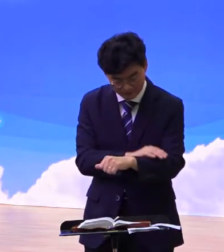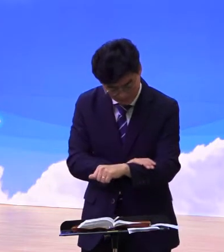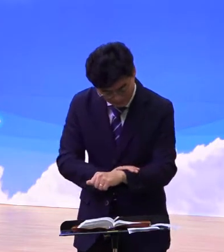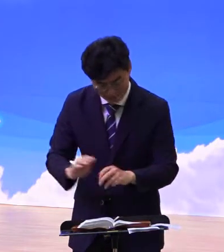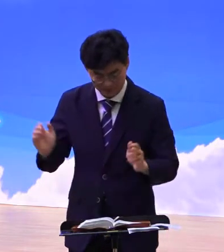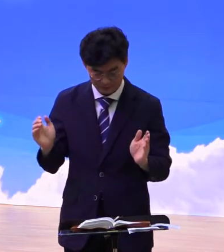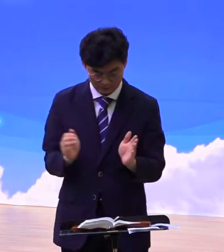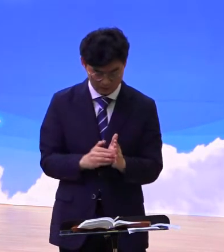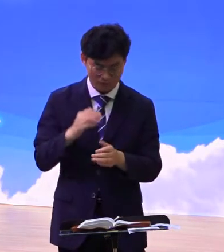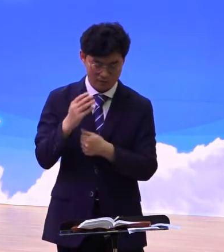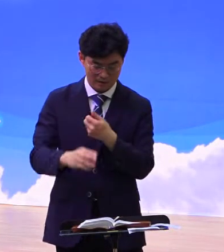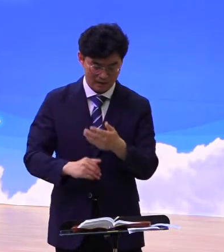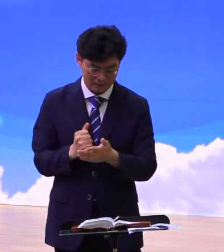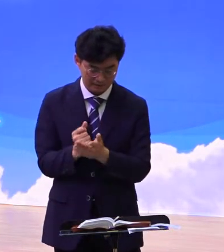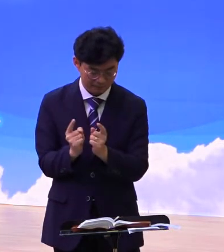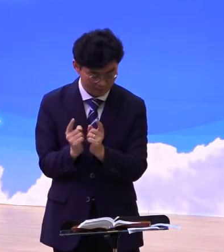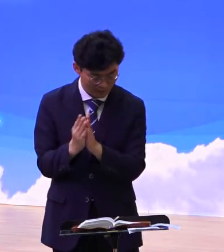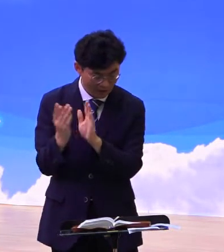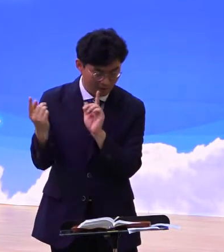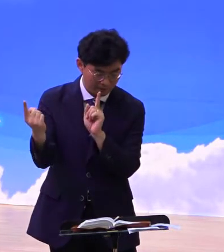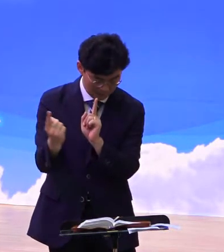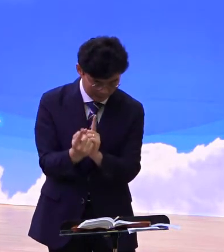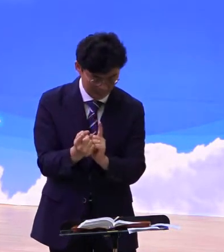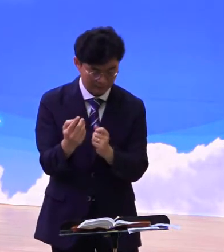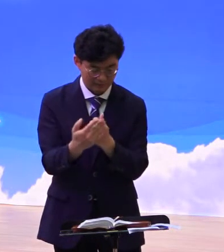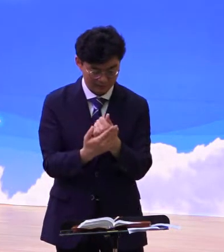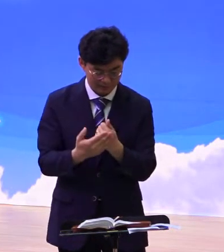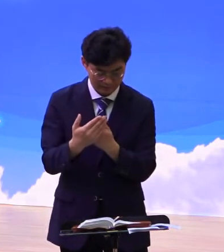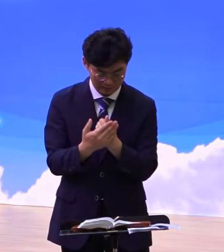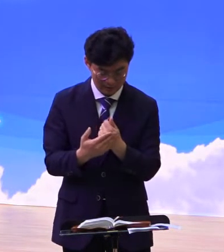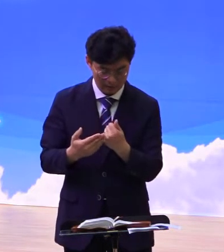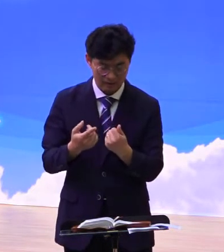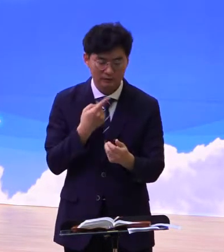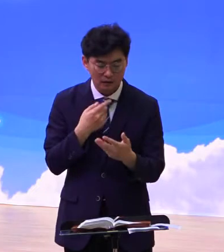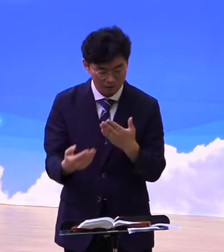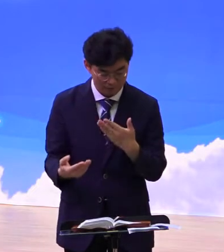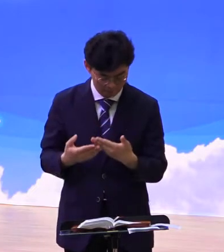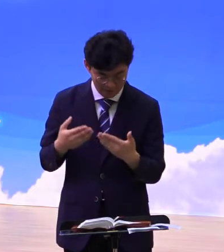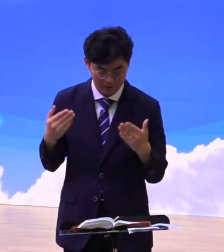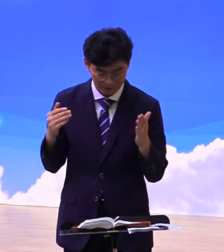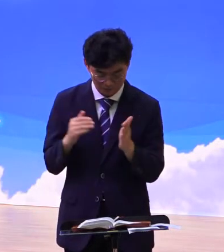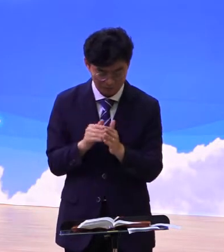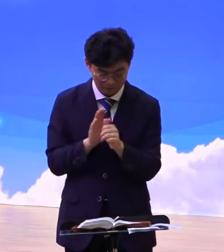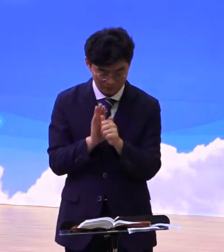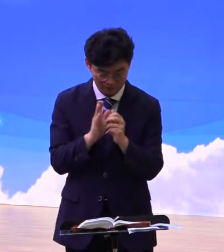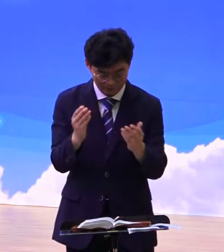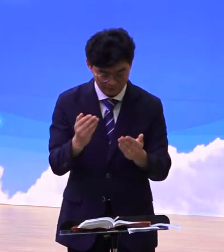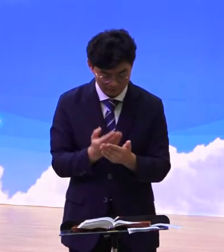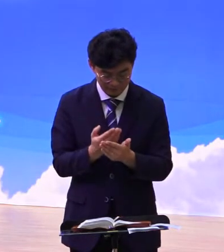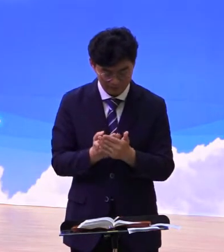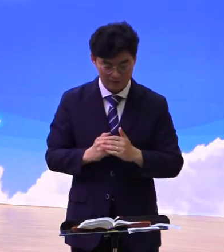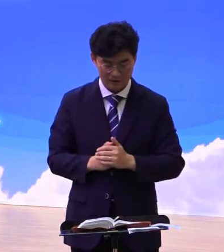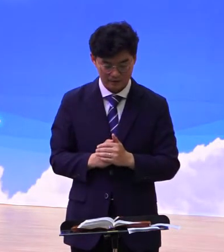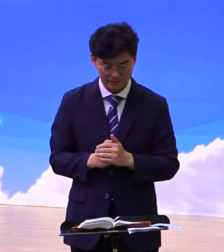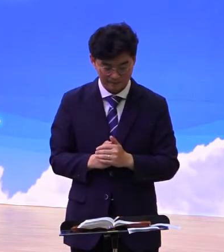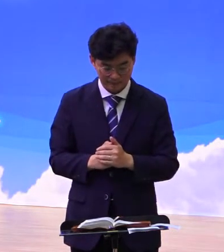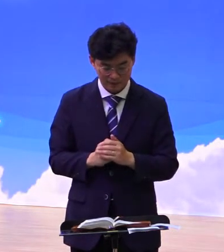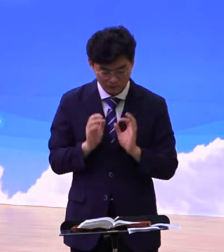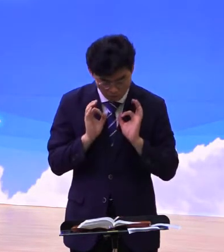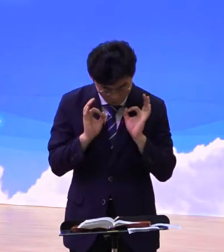하나님을 만나는 은혜가 있게 도와주옵소서. 성경학교와 수련회를 위해